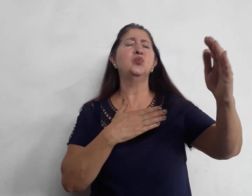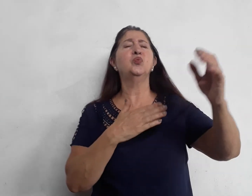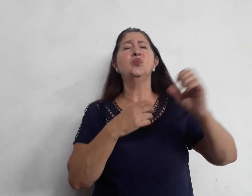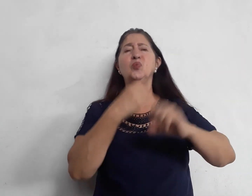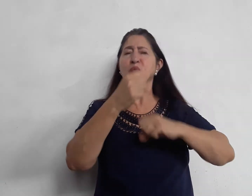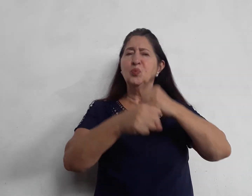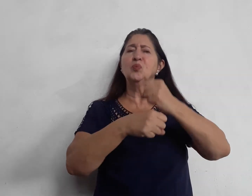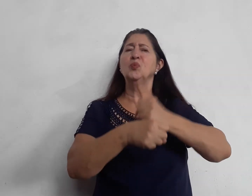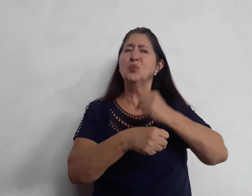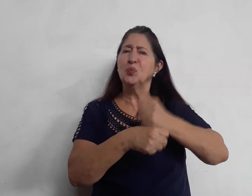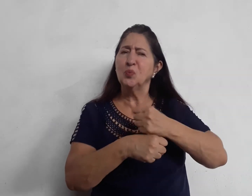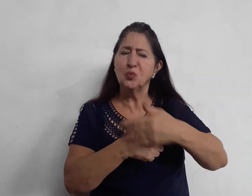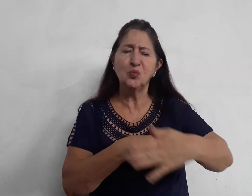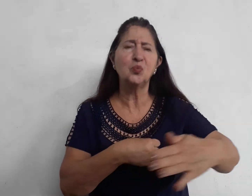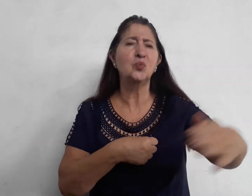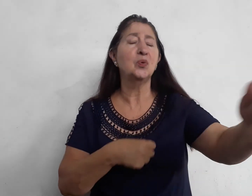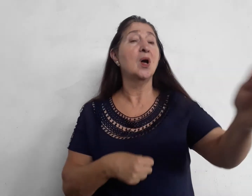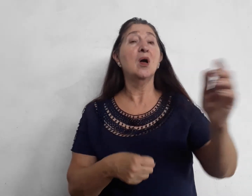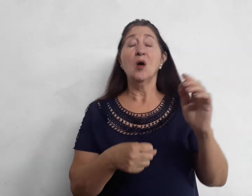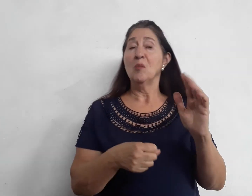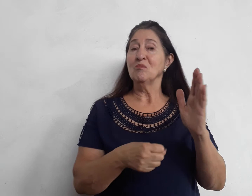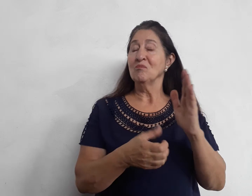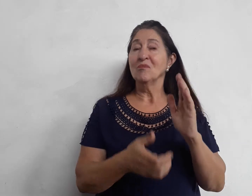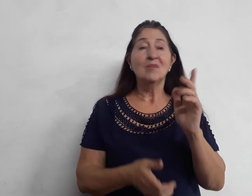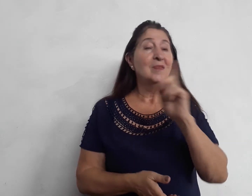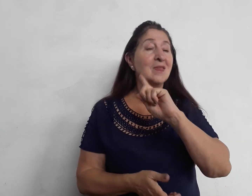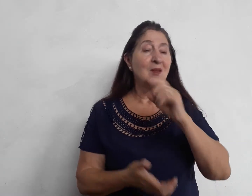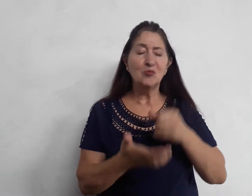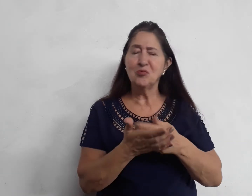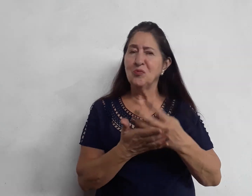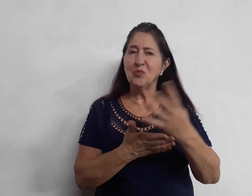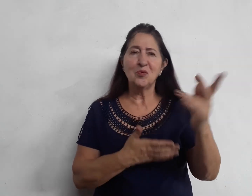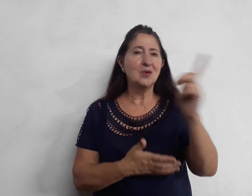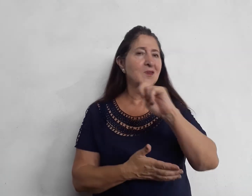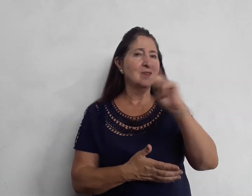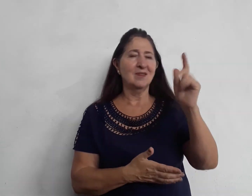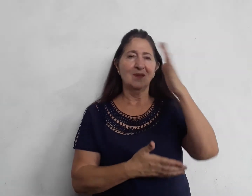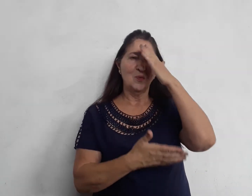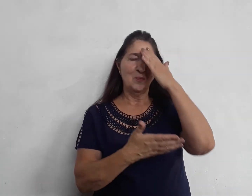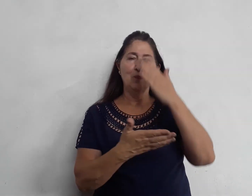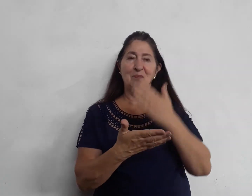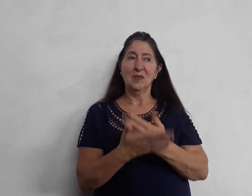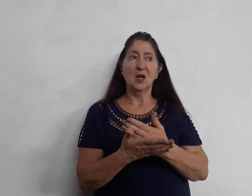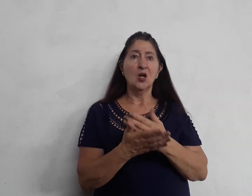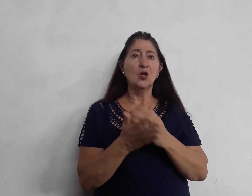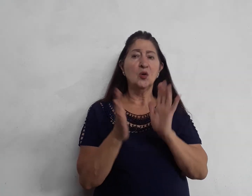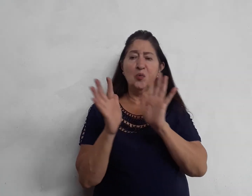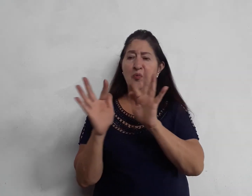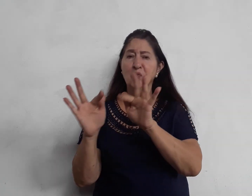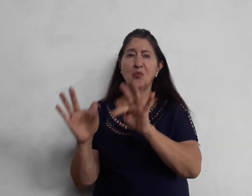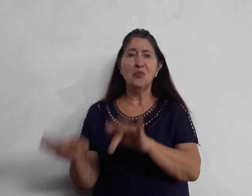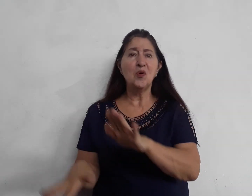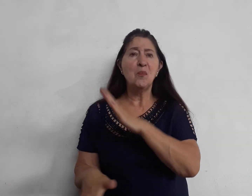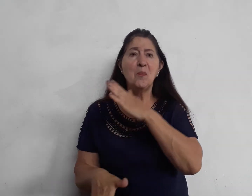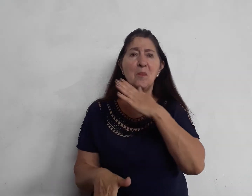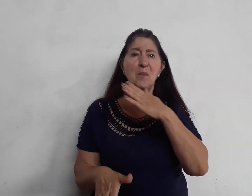muitos ainda não acreditam e divulgam que a morte é o fim de tudo, ou acreditam em